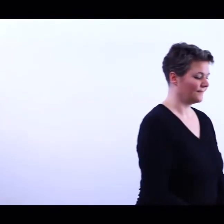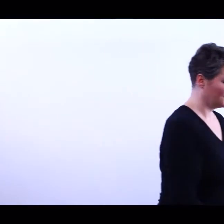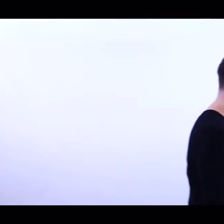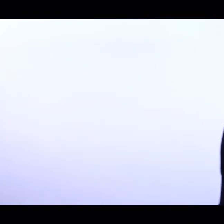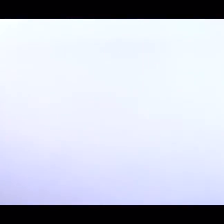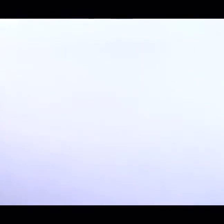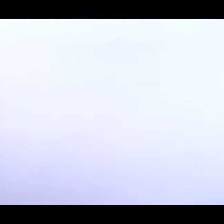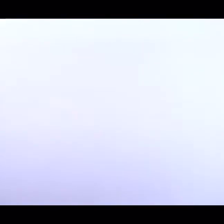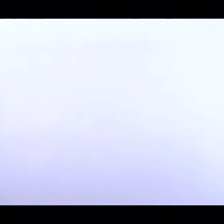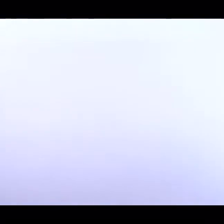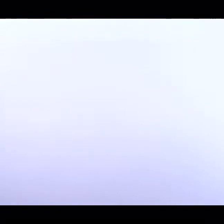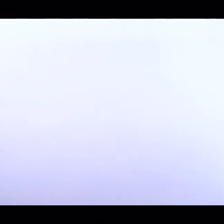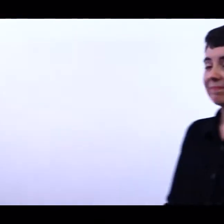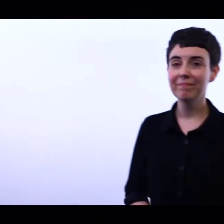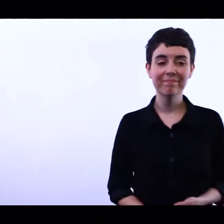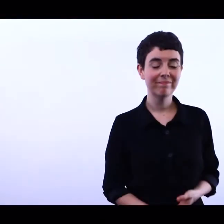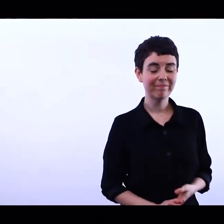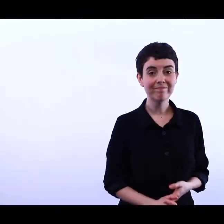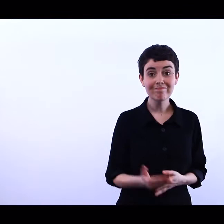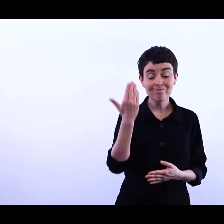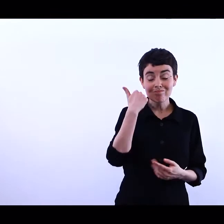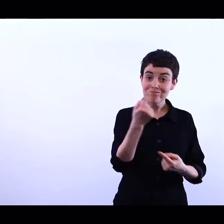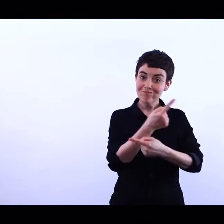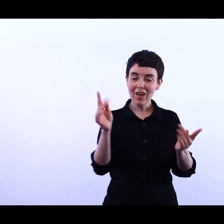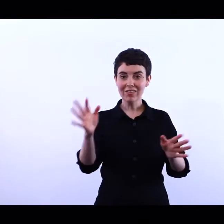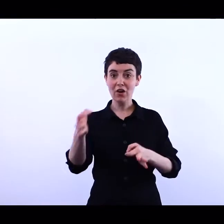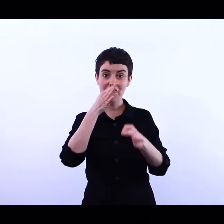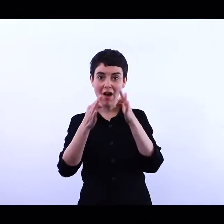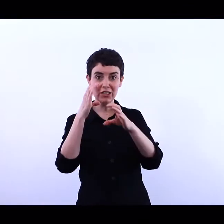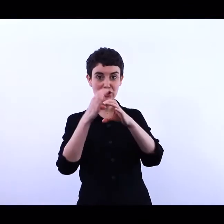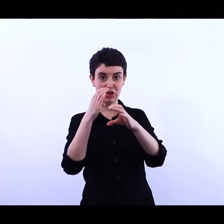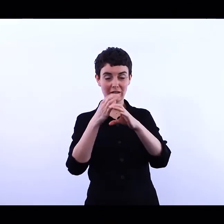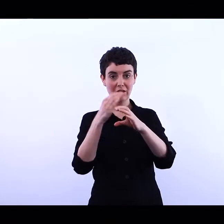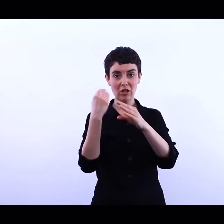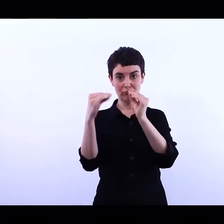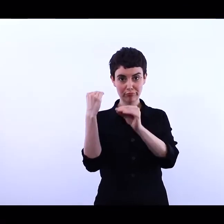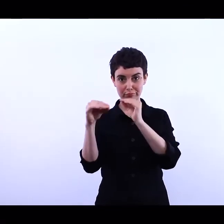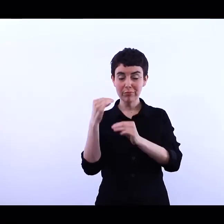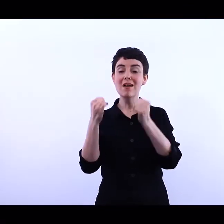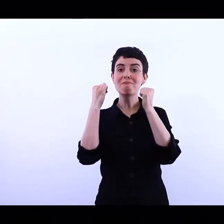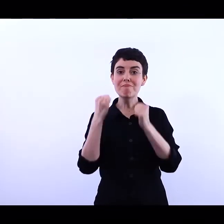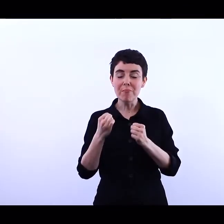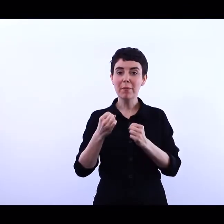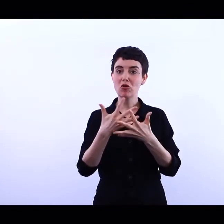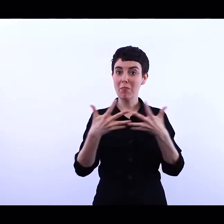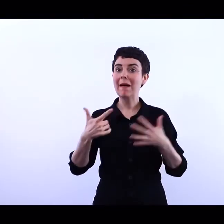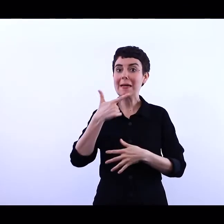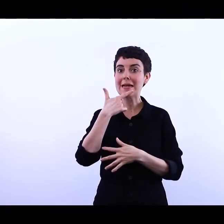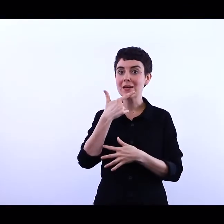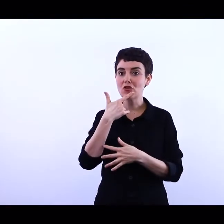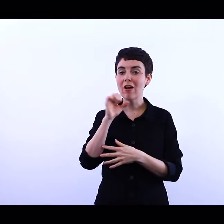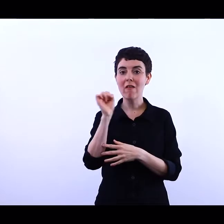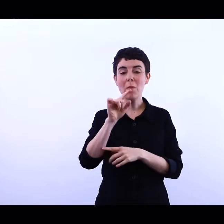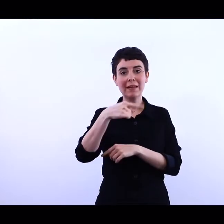dazu auffordern, eure Fragen loszuwerden. Ihr dürft die sehr gerne in den Chat schreiben und am allerbesten auf Englisch, denn die nächste Keynote von Amy, die wird